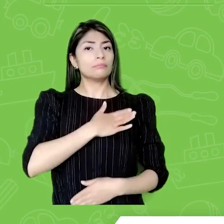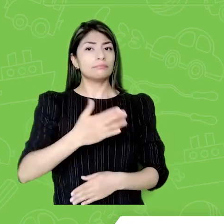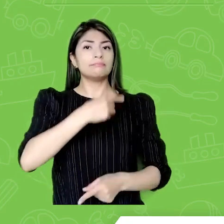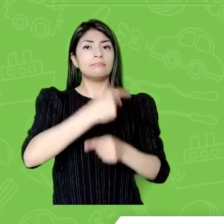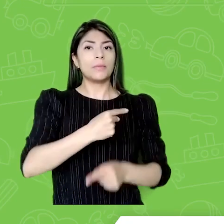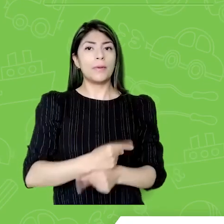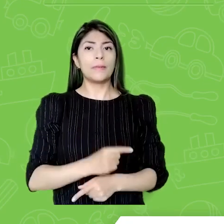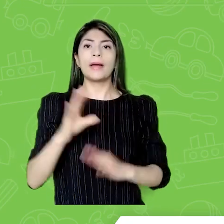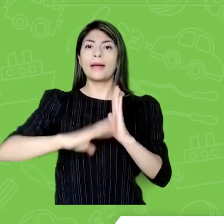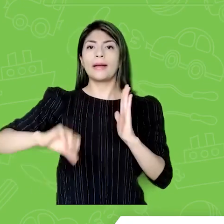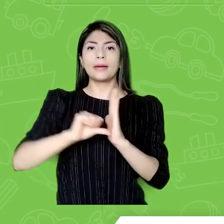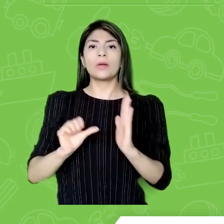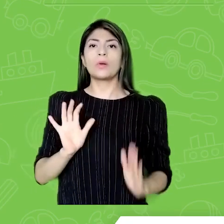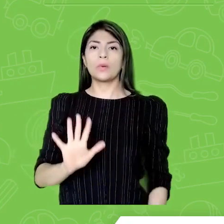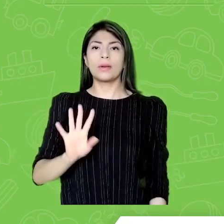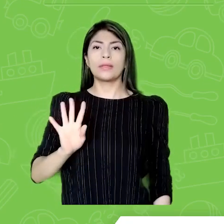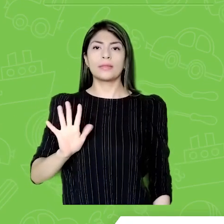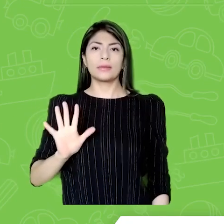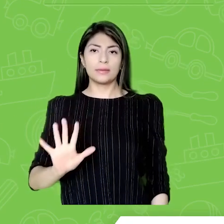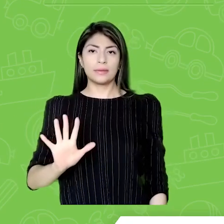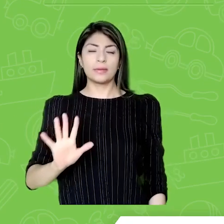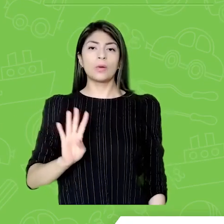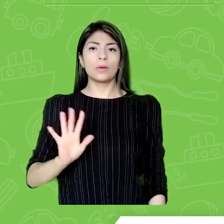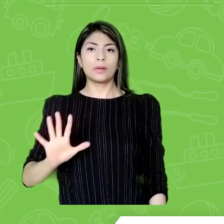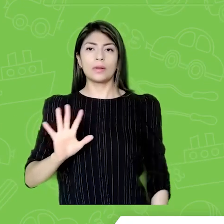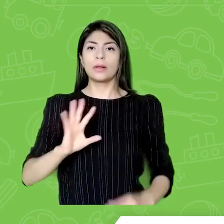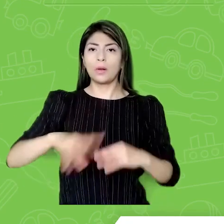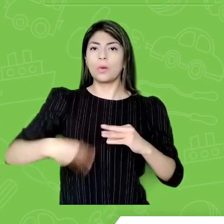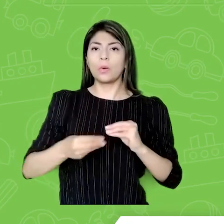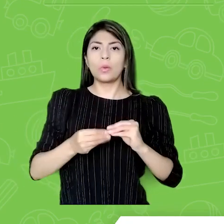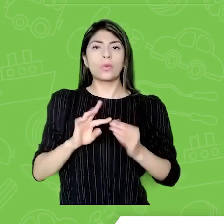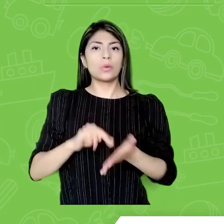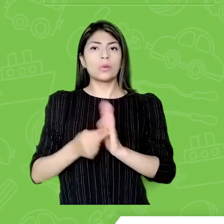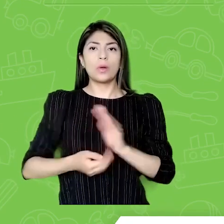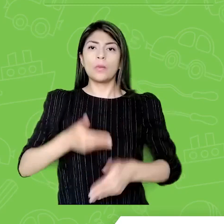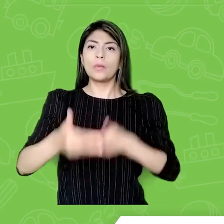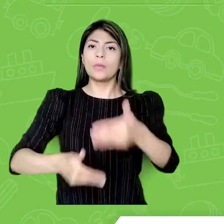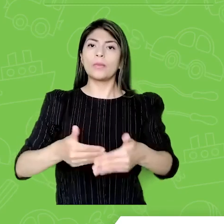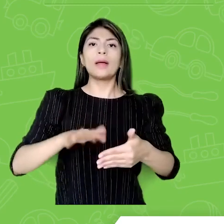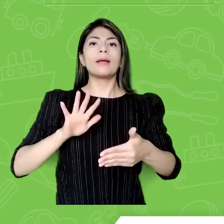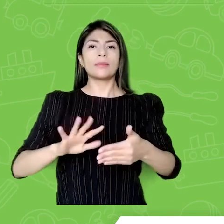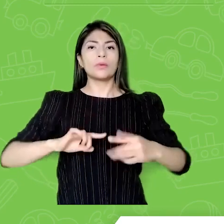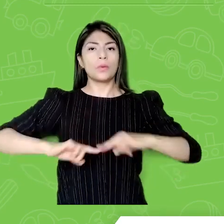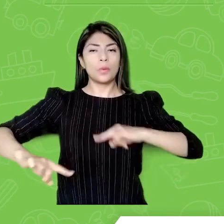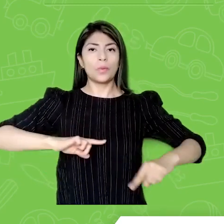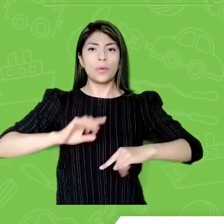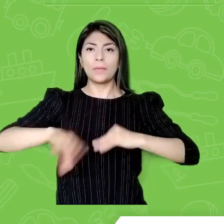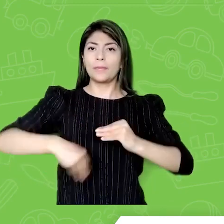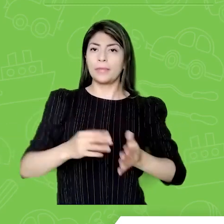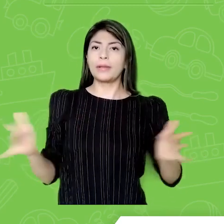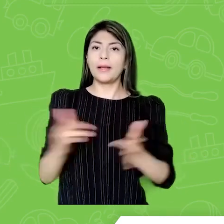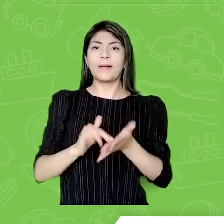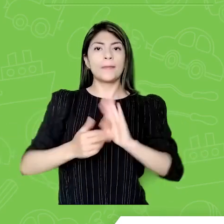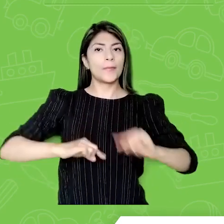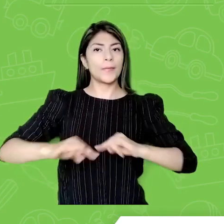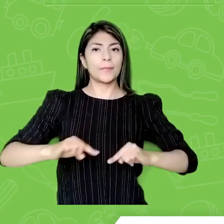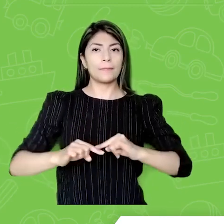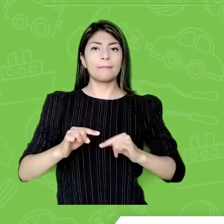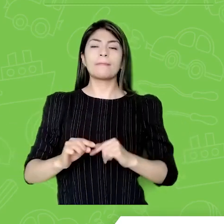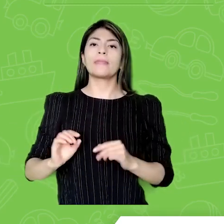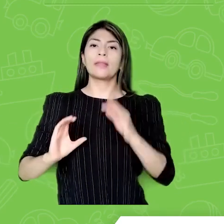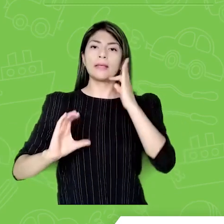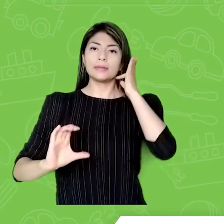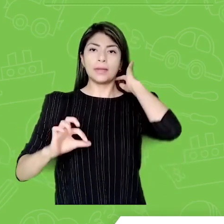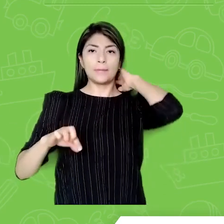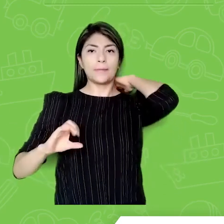el artículo 45 del Código de Procedimiento Administrativo y de lo Contencioso Administrativo, en adelante CPACA,